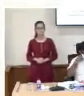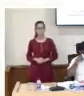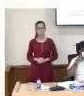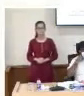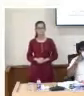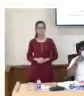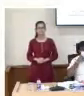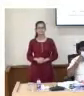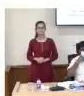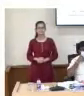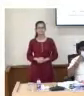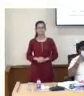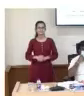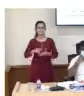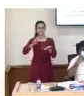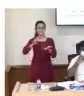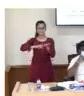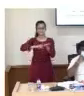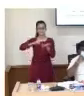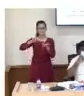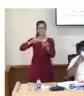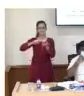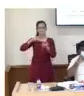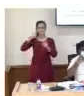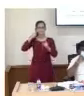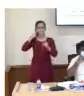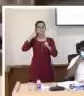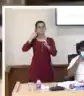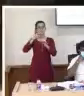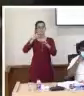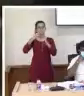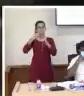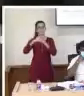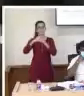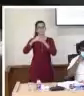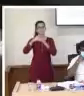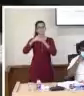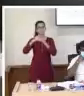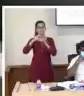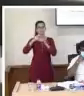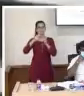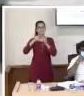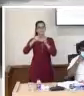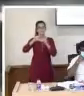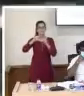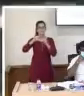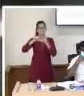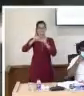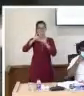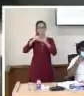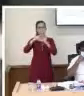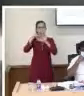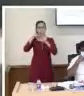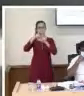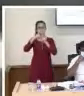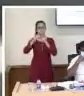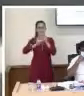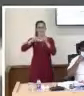सामाजिक न्याय एवं अधिकारिता मंत्रालय के दिव्यांगजन सशक्तिकरण विभाग का राष्ट्रीय दृष्टि